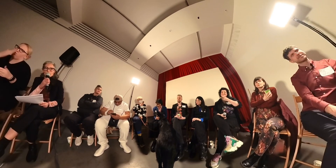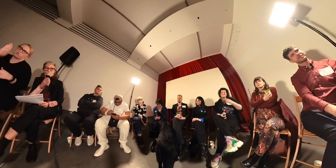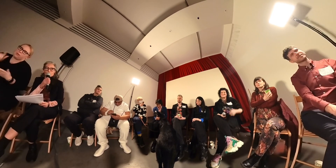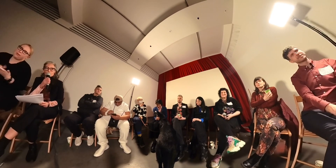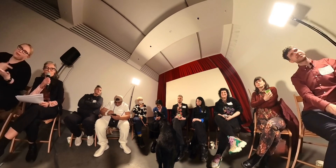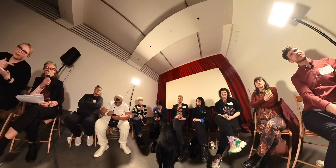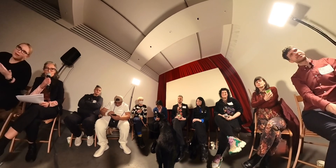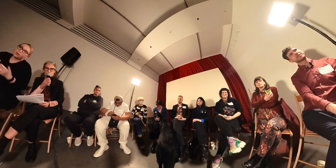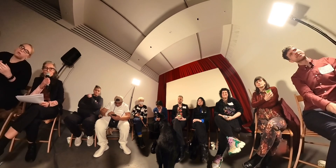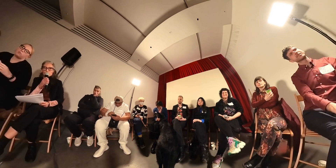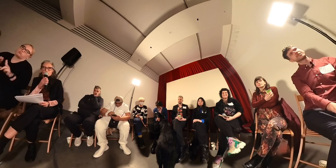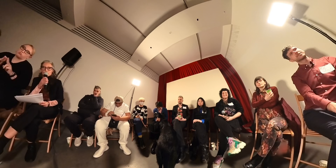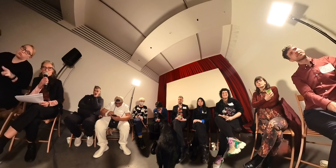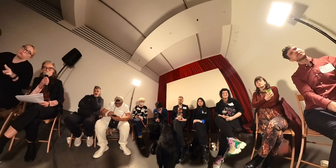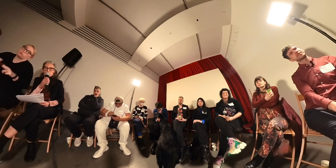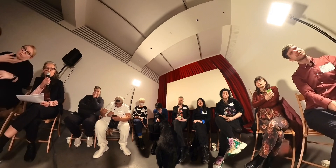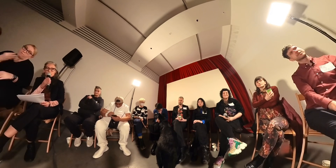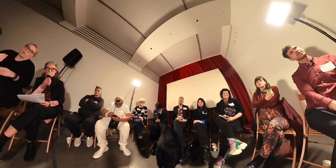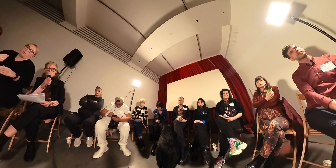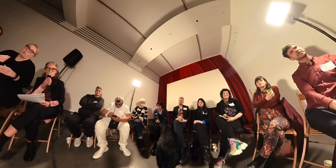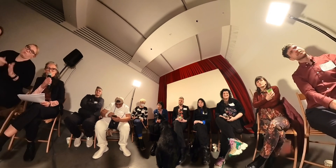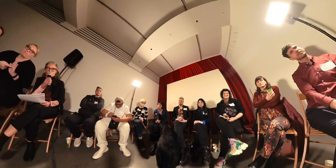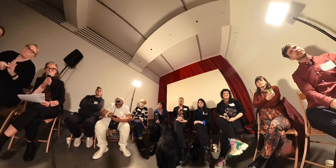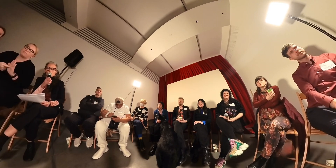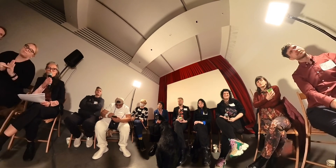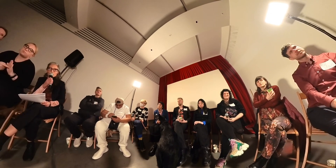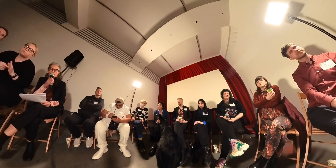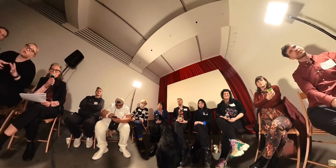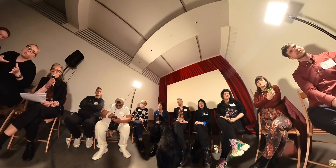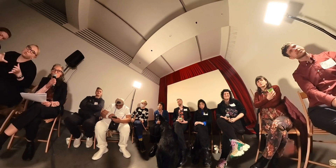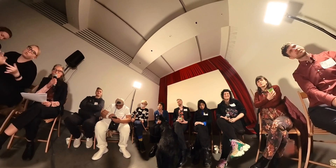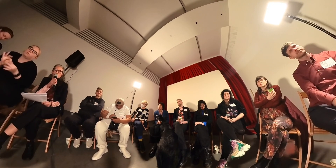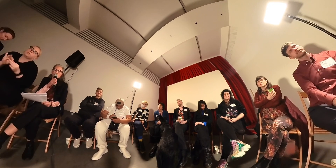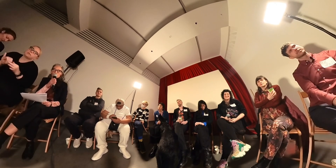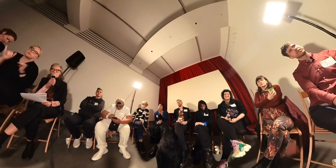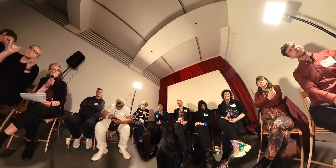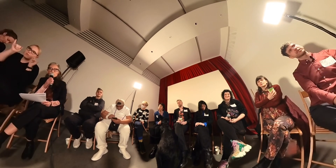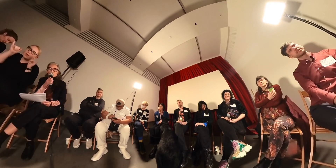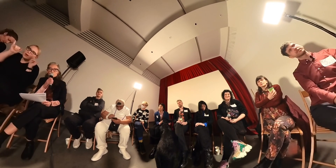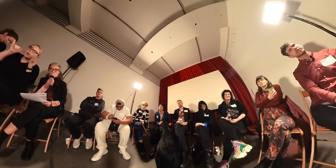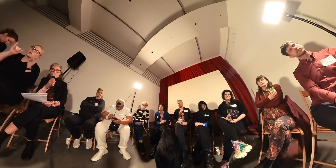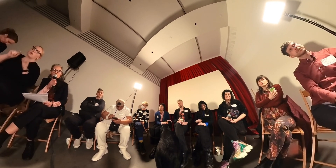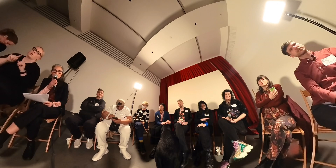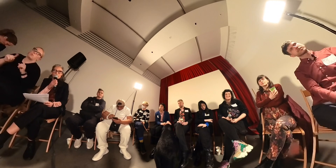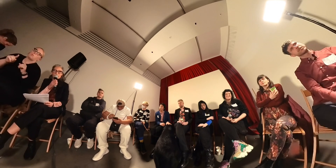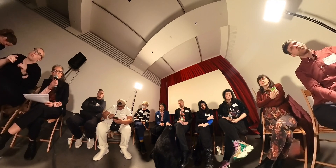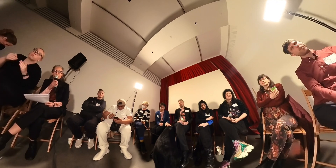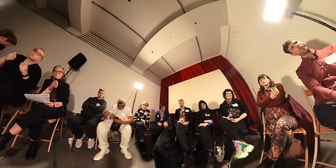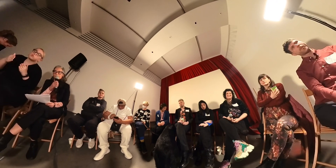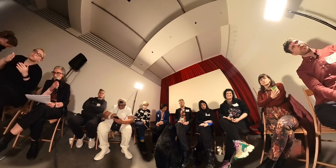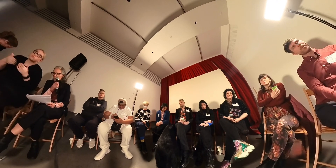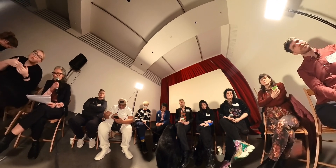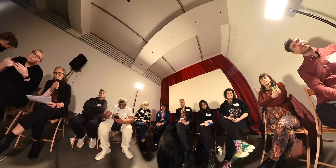zábavný, vlastně hodně často souvisí se zvířatama, dejme tomu, a s nějakýma situacema, co se týče čistoty a tak